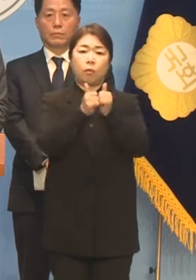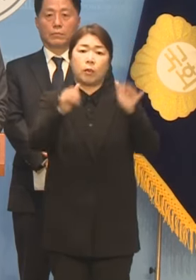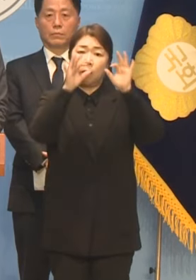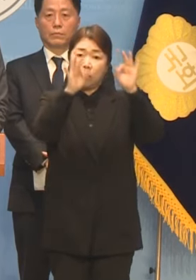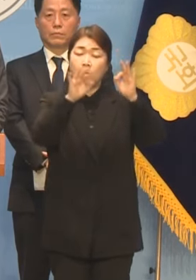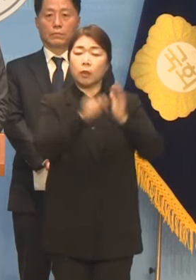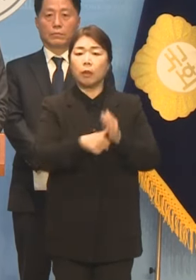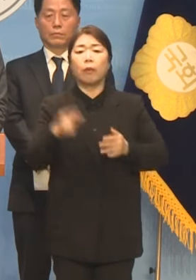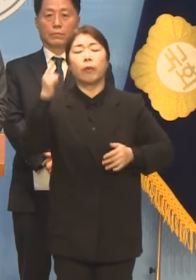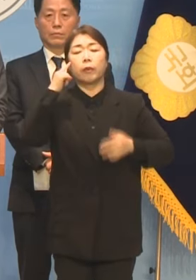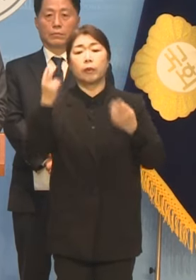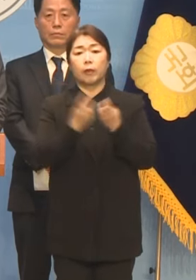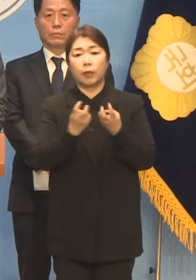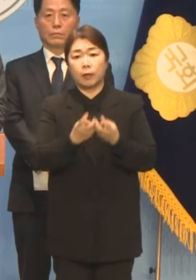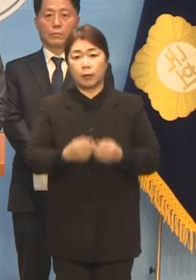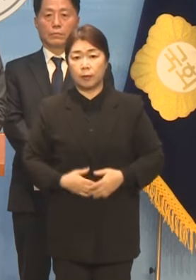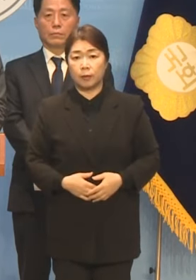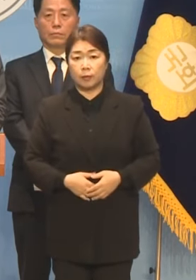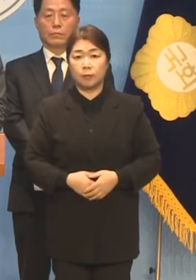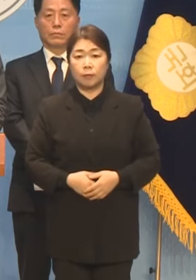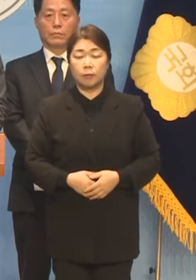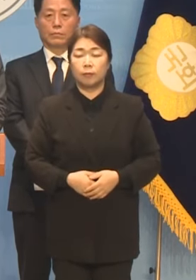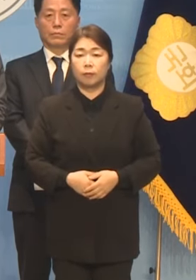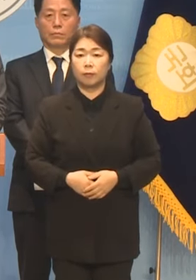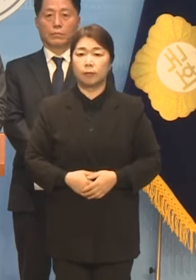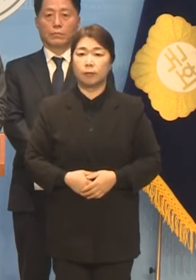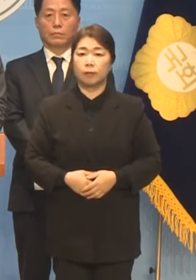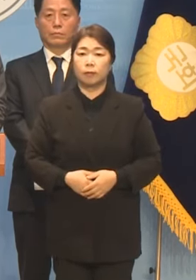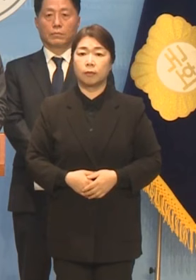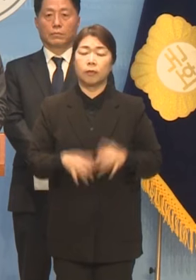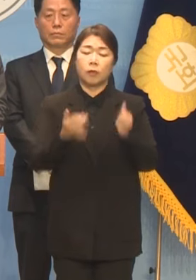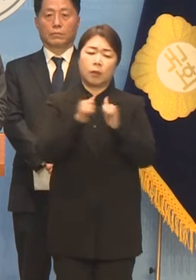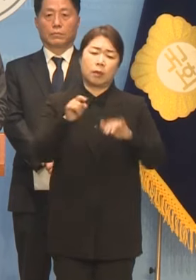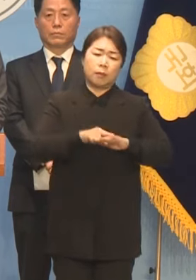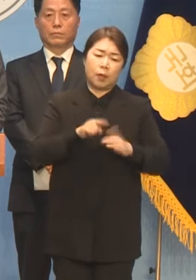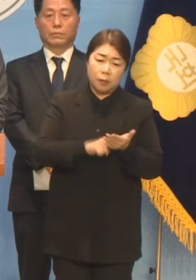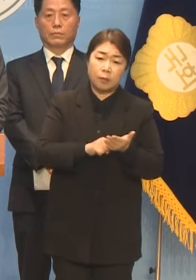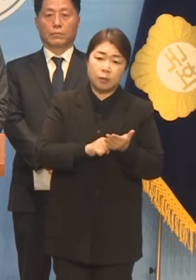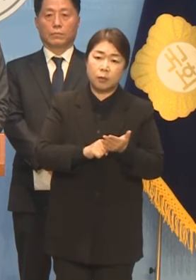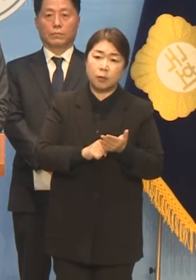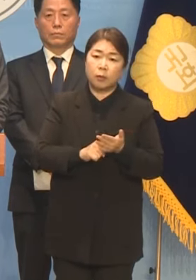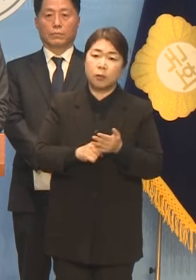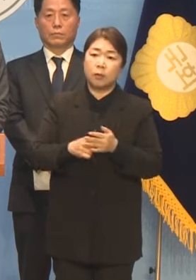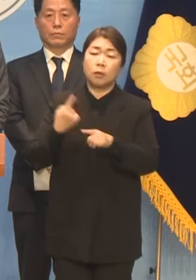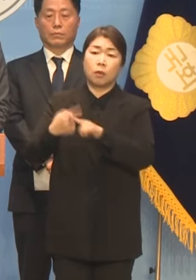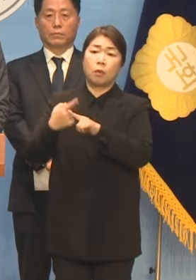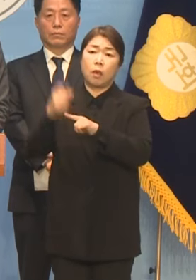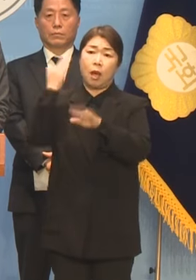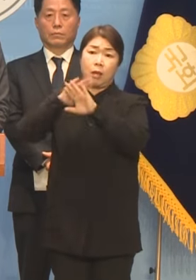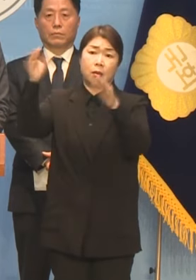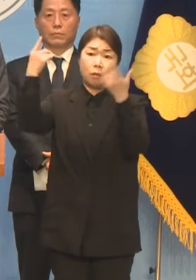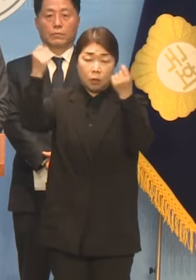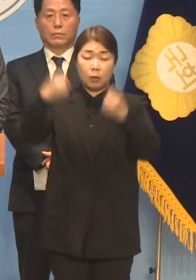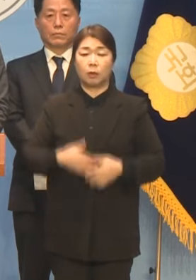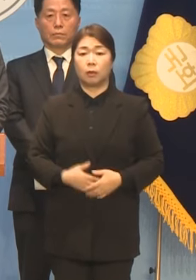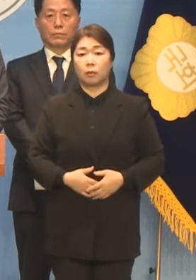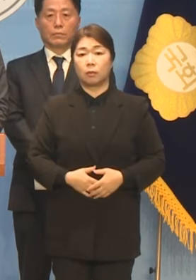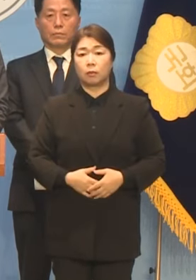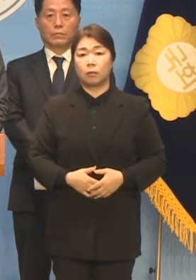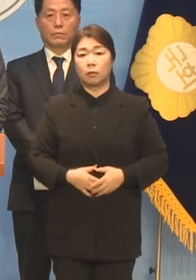후보여서 보이겠습니까 민심이 천심 아닙니까 민심이